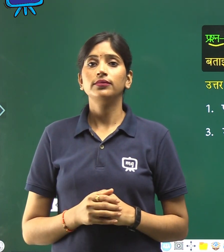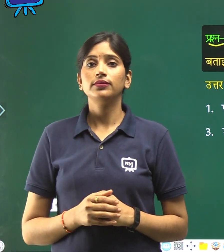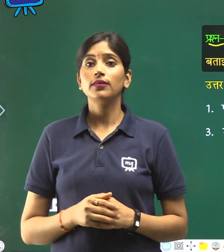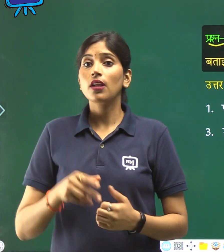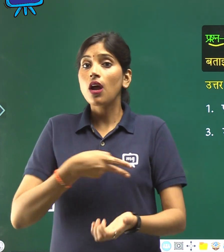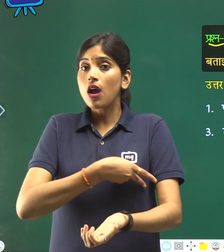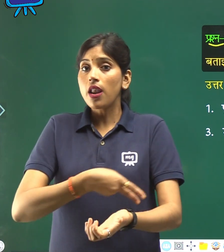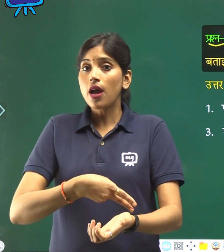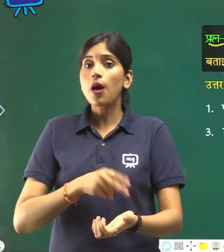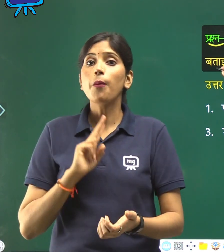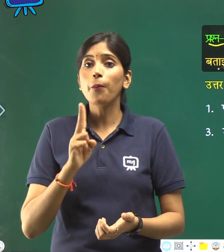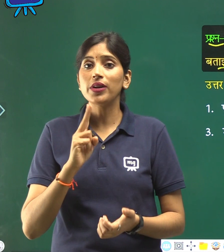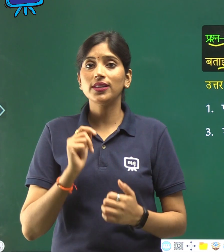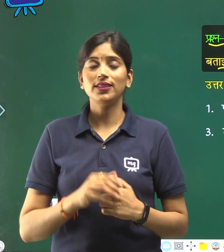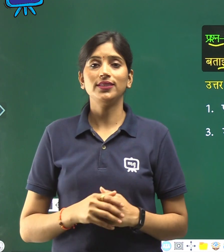नाम बताइए।